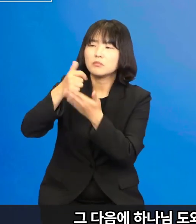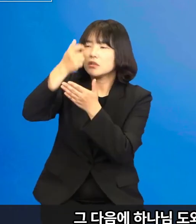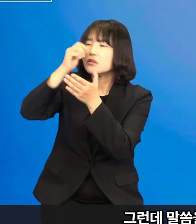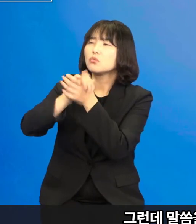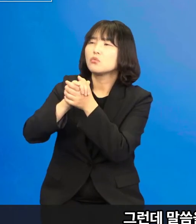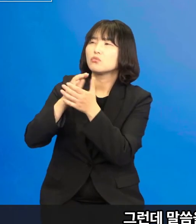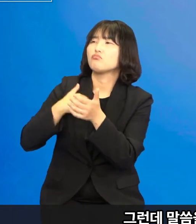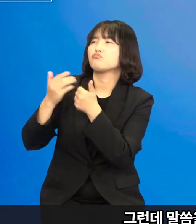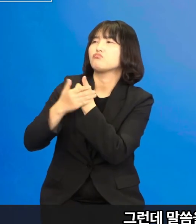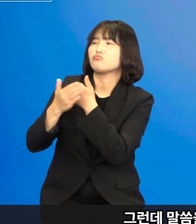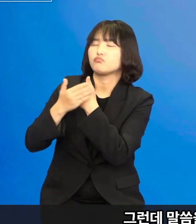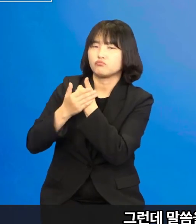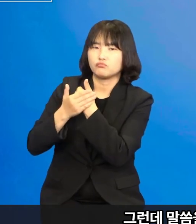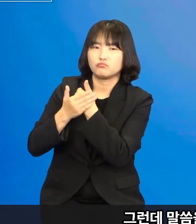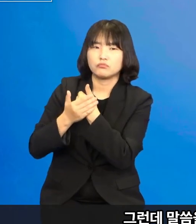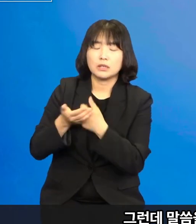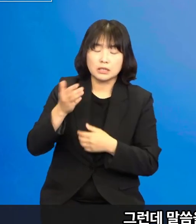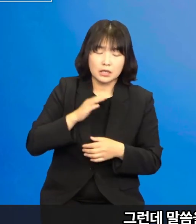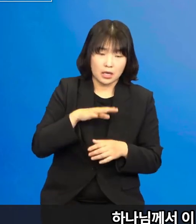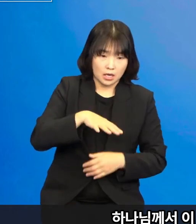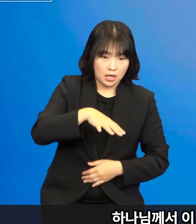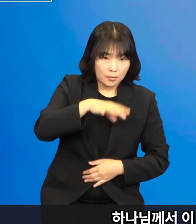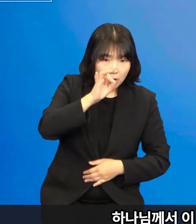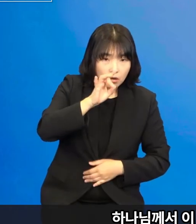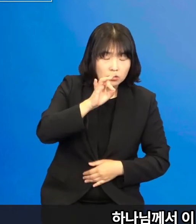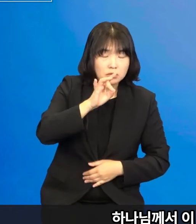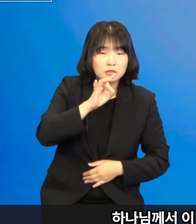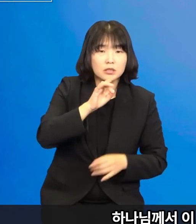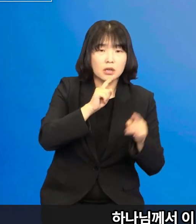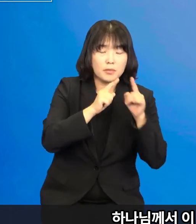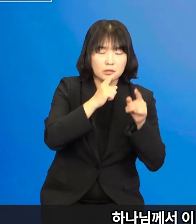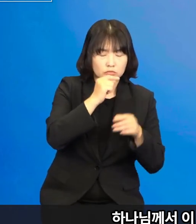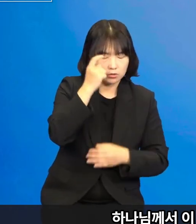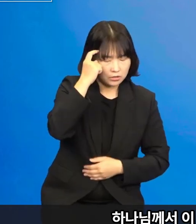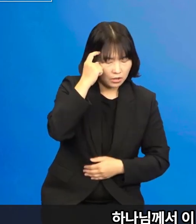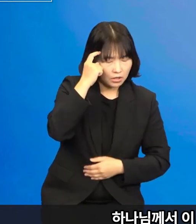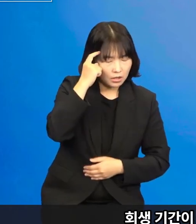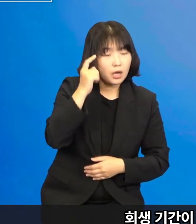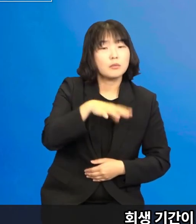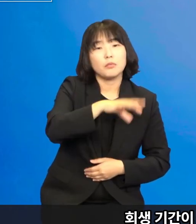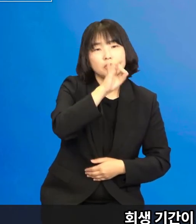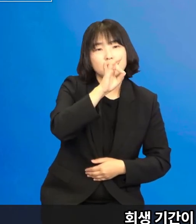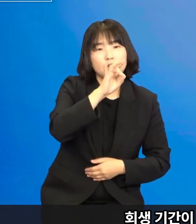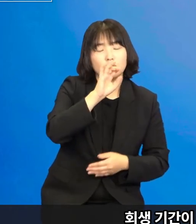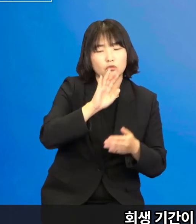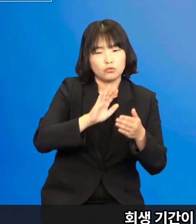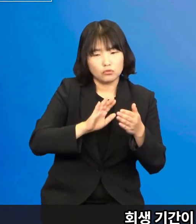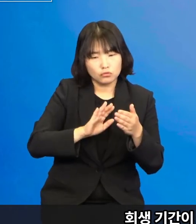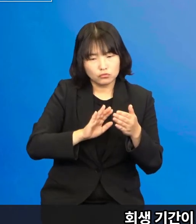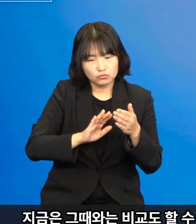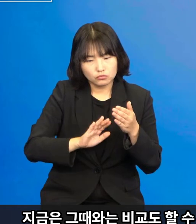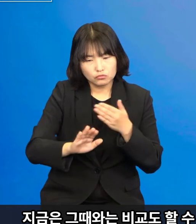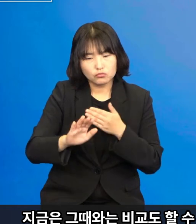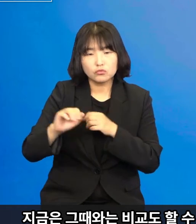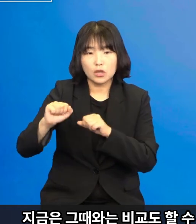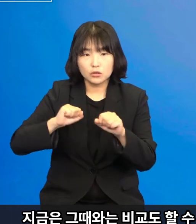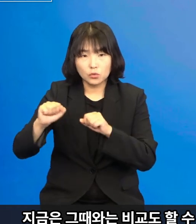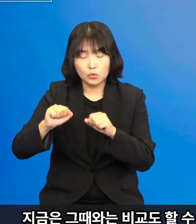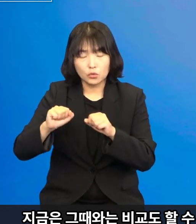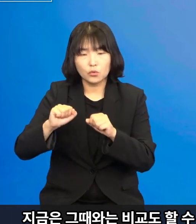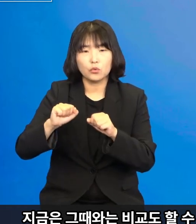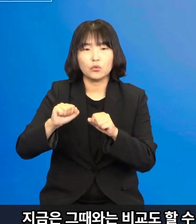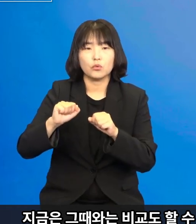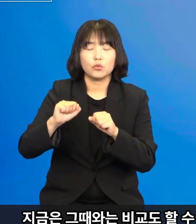거예요. 내 말씀을 먼저 묵상을 하면서 하나님께서 이 가정을 회복시키시는데 회생 기간이 아직 1년 반 남았지만 지금은